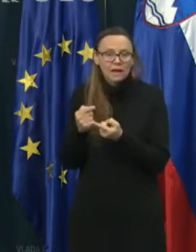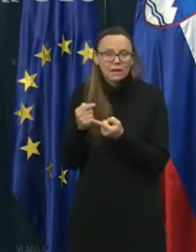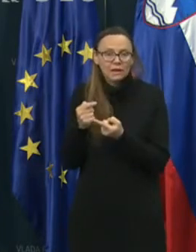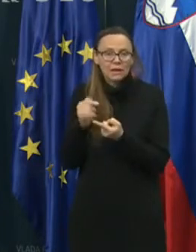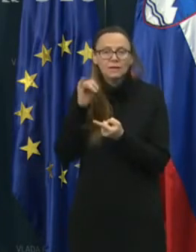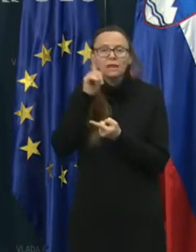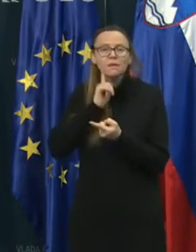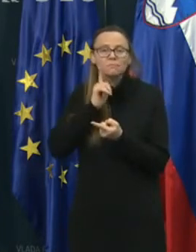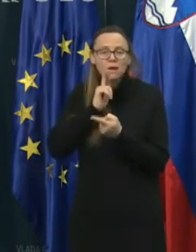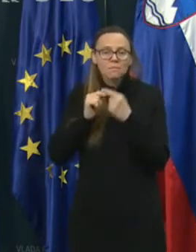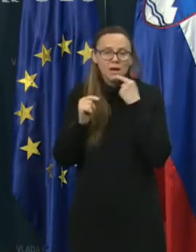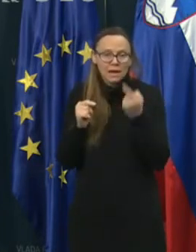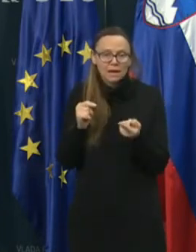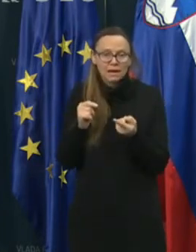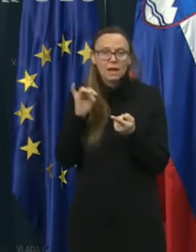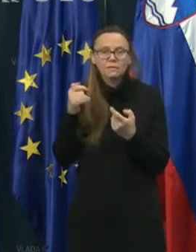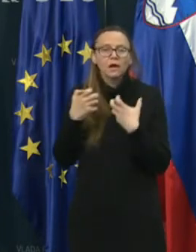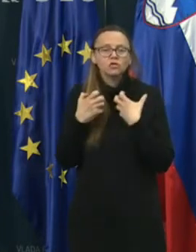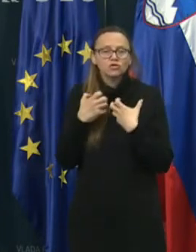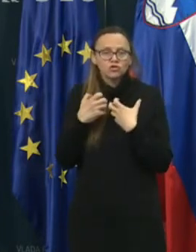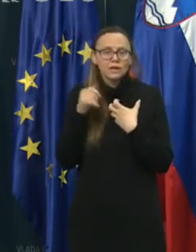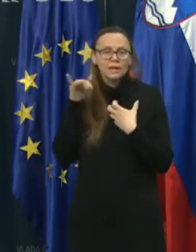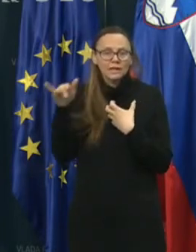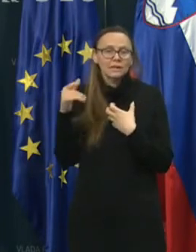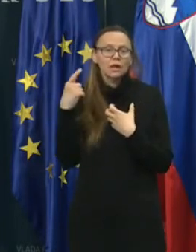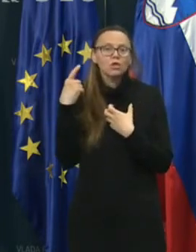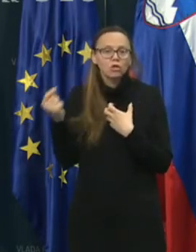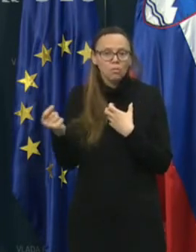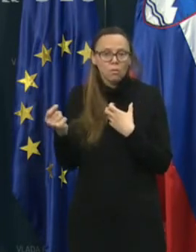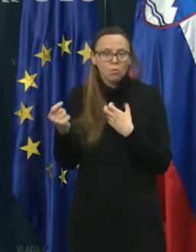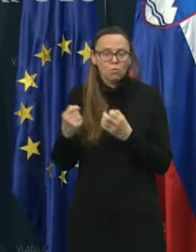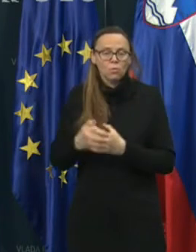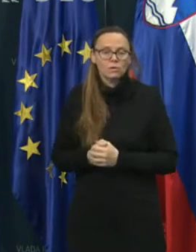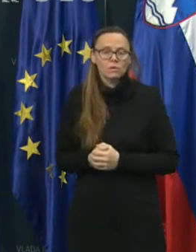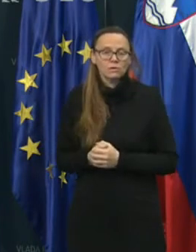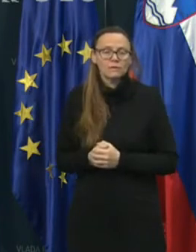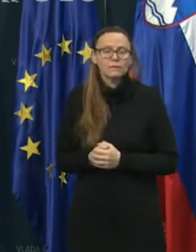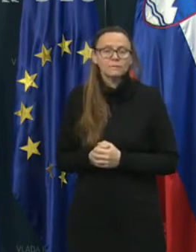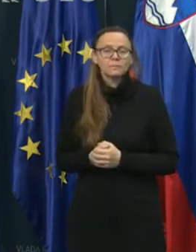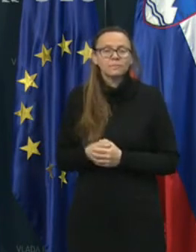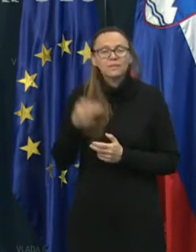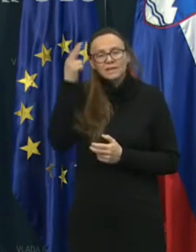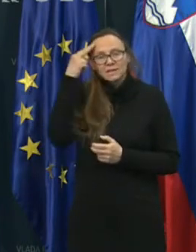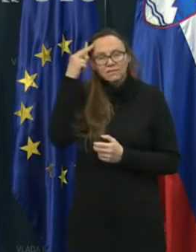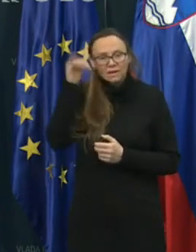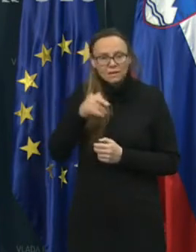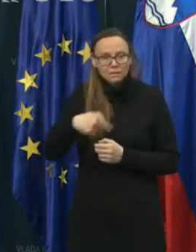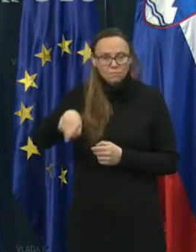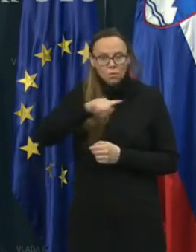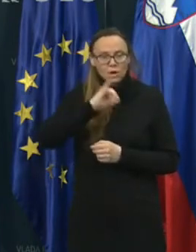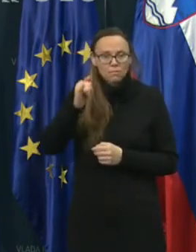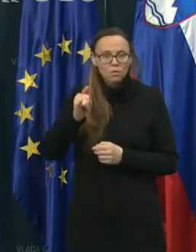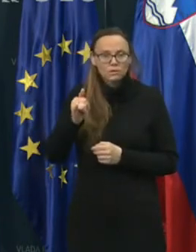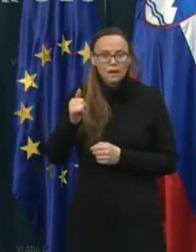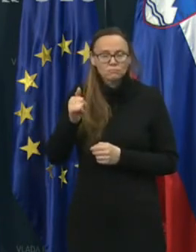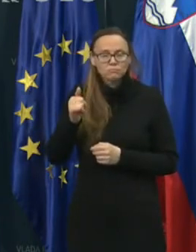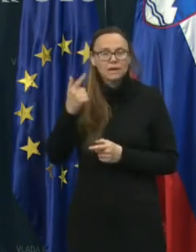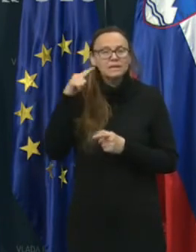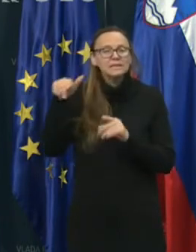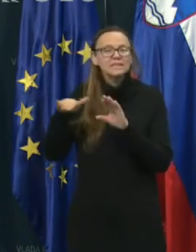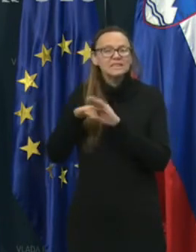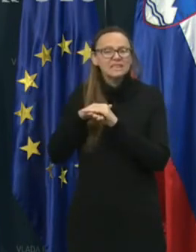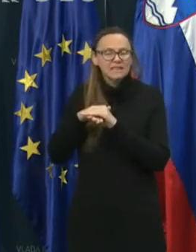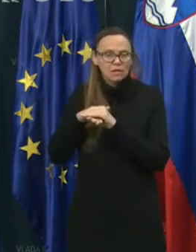da je mama rekla, da želi iti domov. Zavedati se torej moramo, da stanovalcem domovi